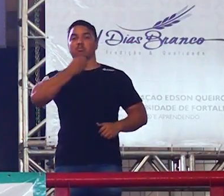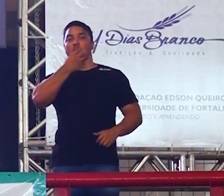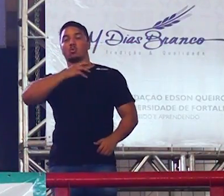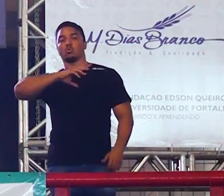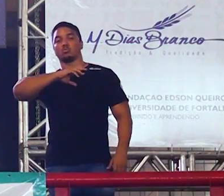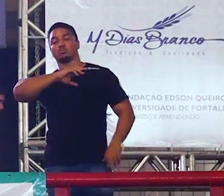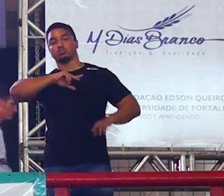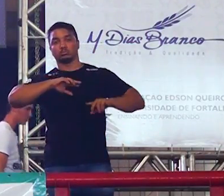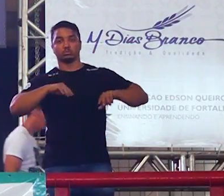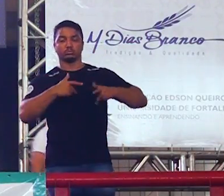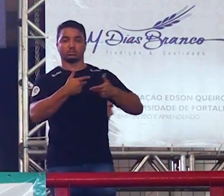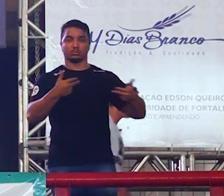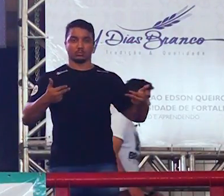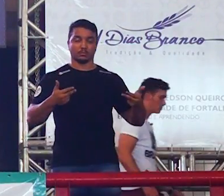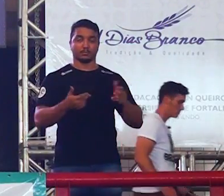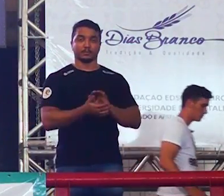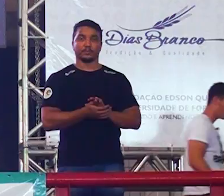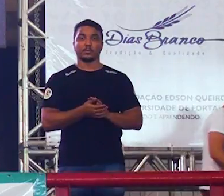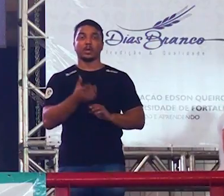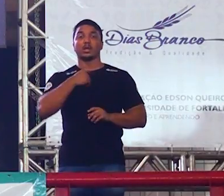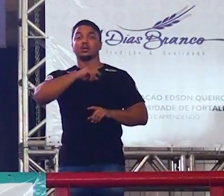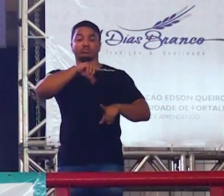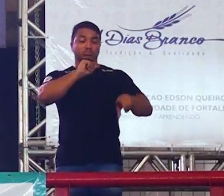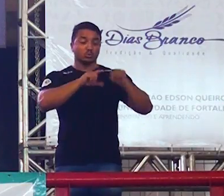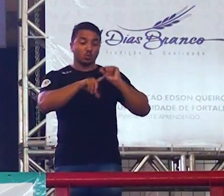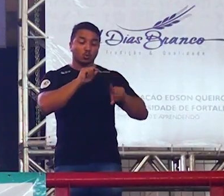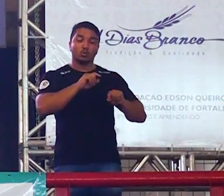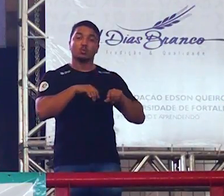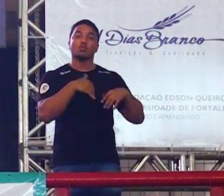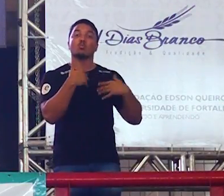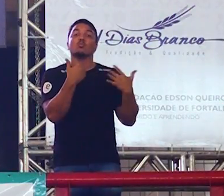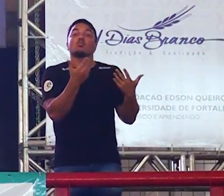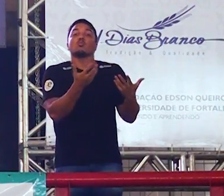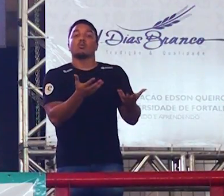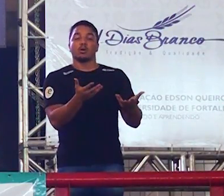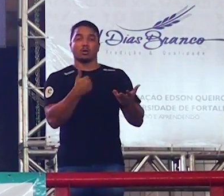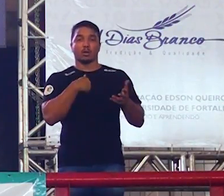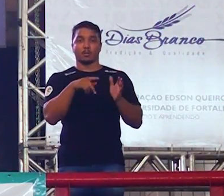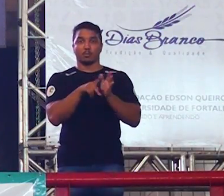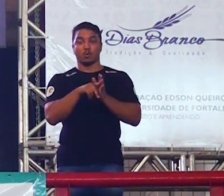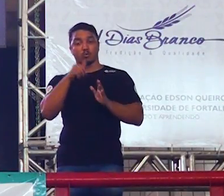Até porque quem é que vai escolher o gameta que será fecundado?